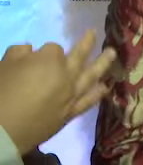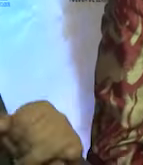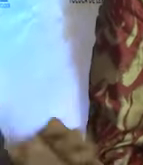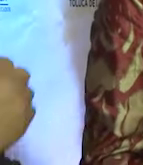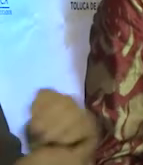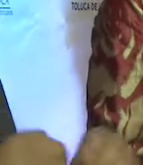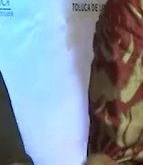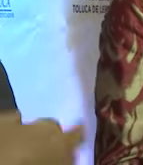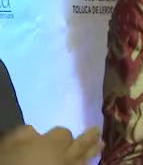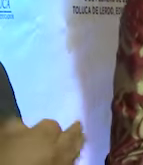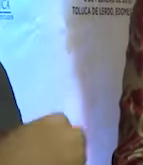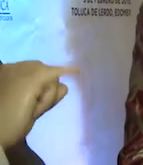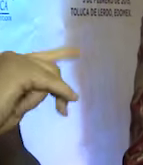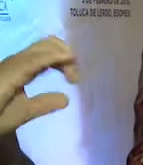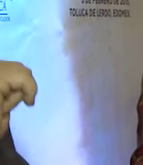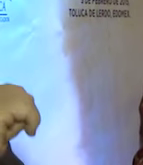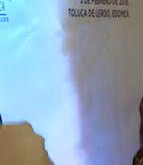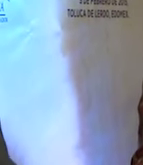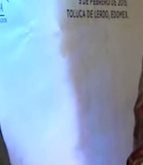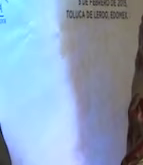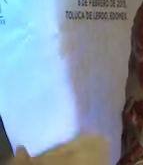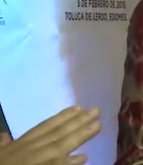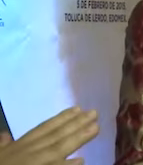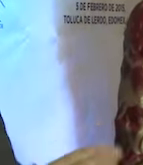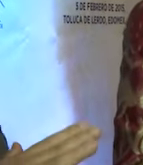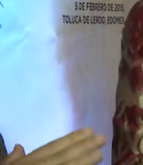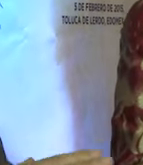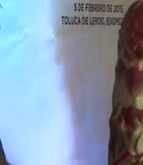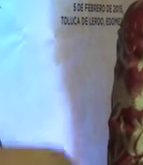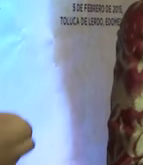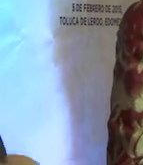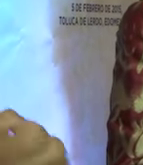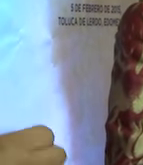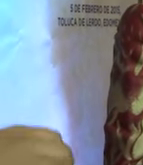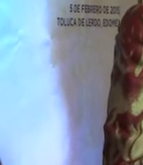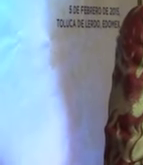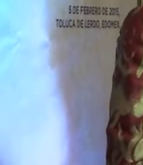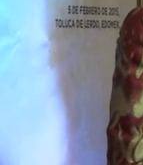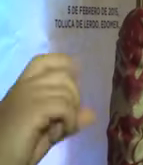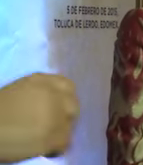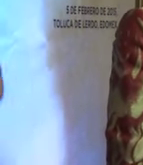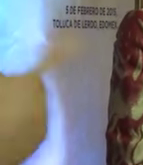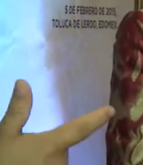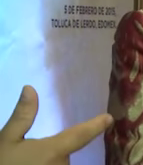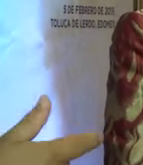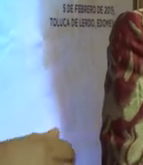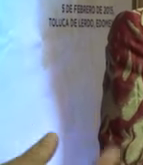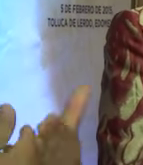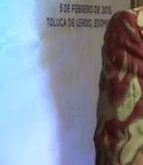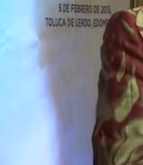se discute nuestro actual sistema, el consistente en la propiedad originaria del Estado, que se establece en el artículo 27,